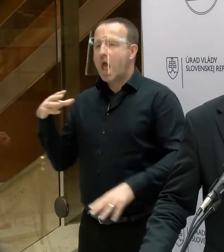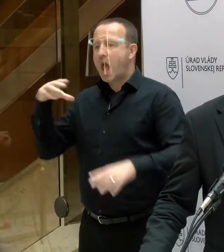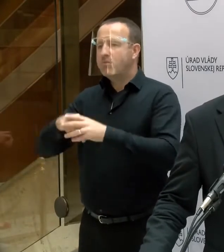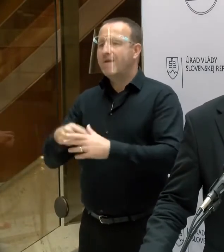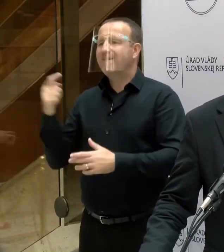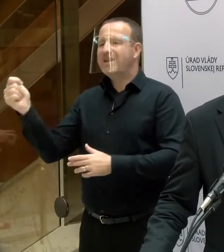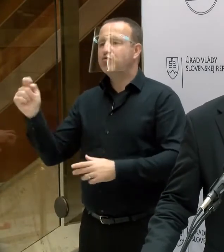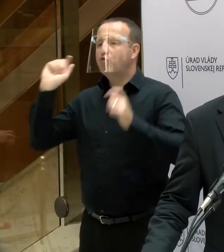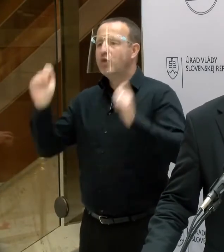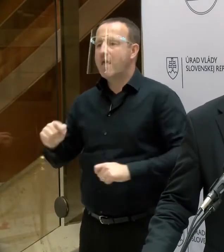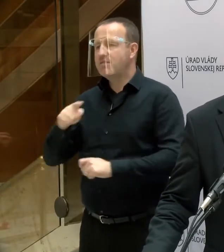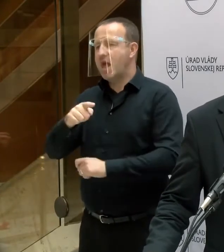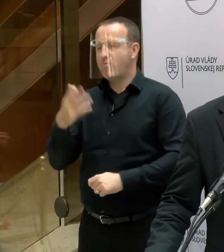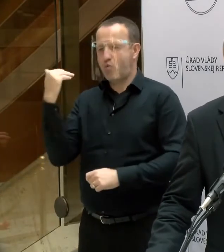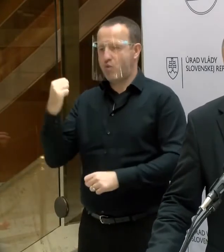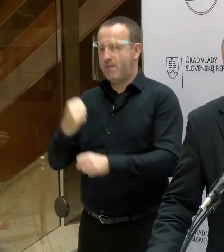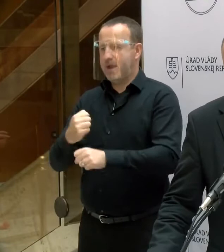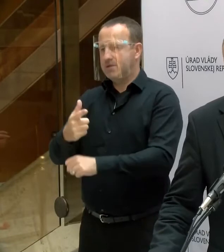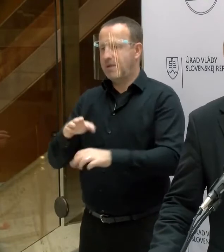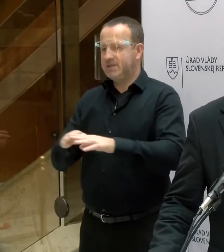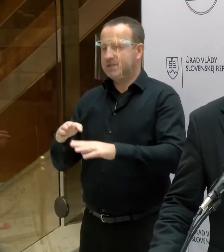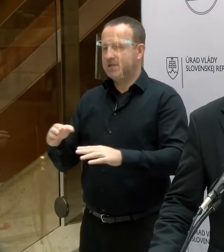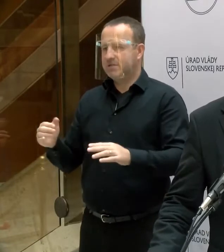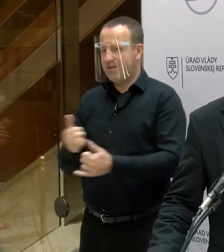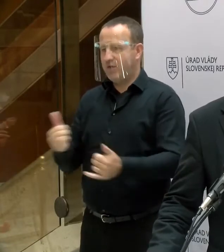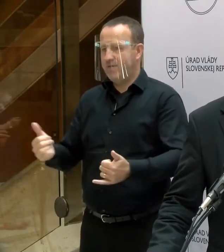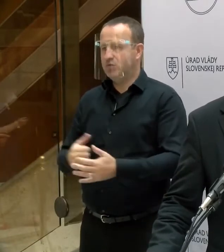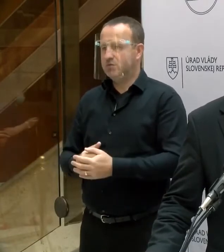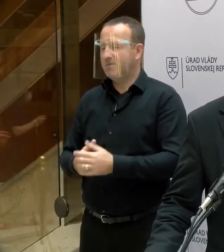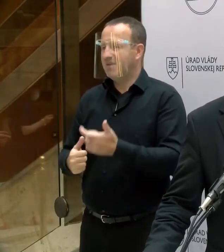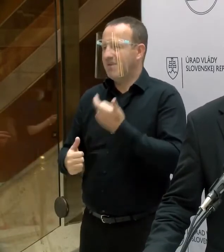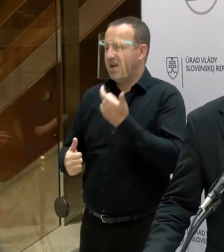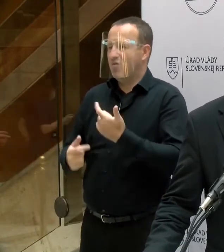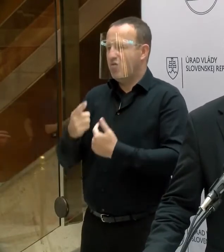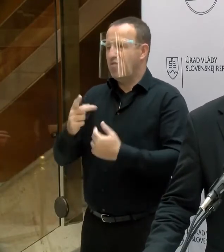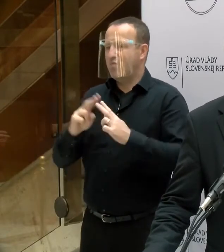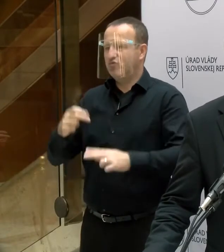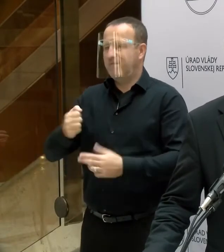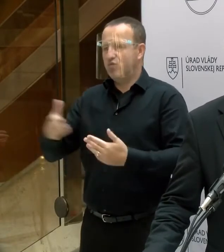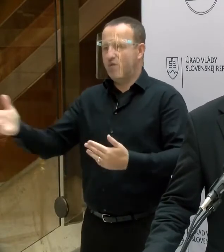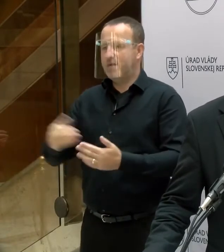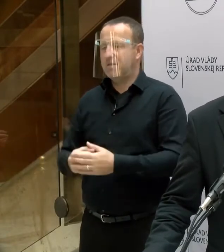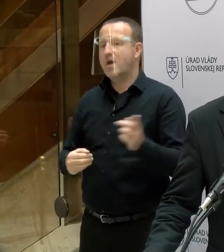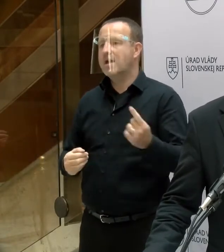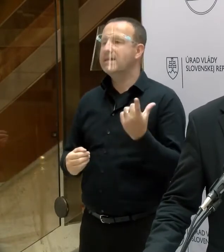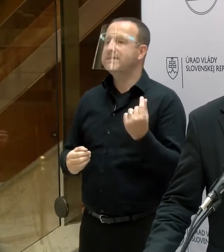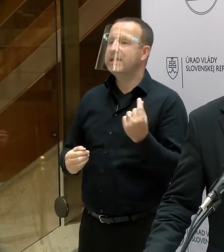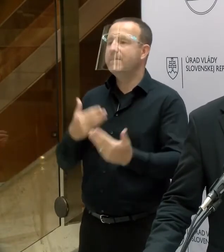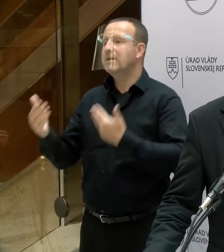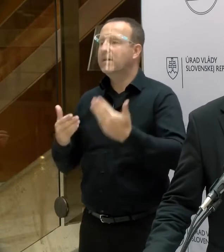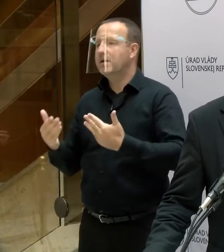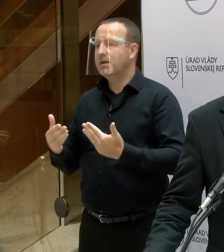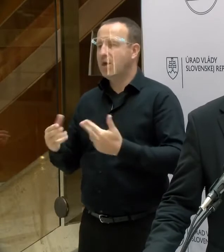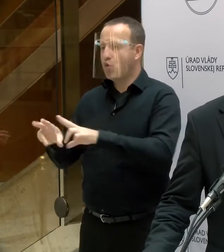silné vyjadrenia? Ako takto môže fungovať? A ako potom s kým vy vlastne rokujete? S ktorou stranou? Z tých dvoch